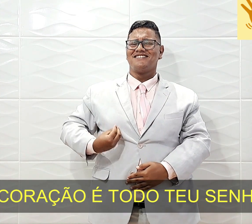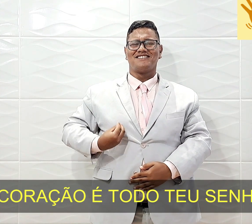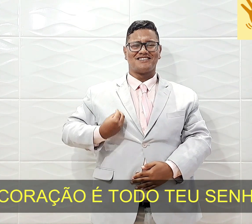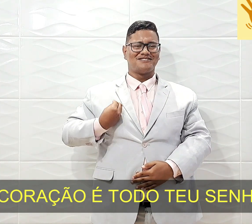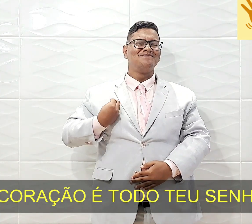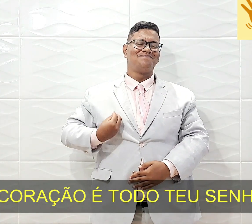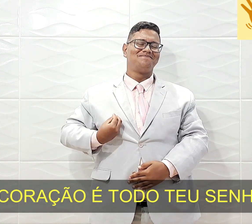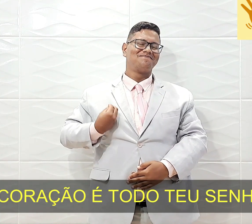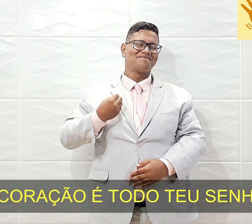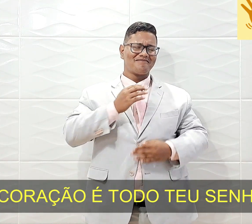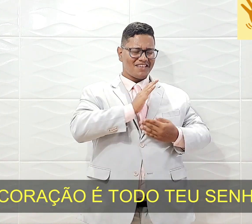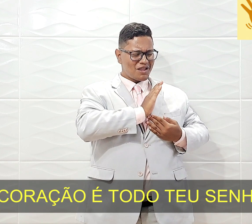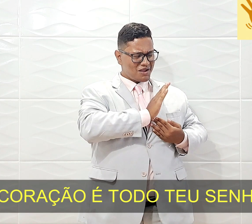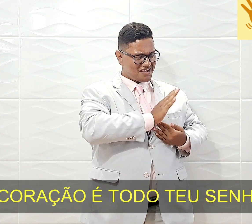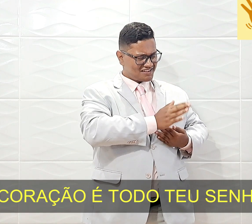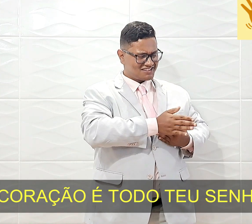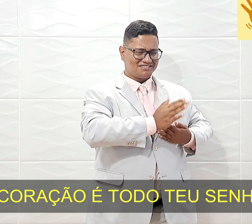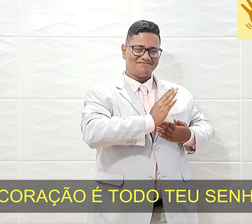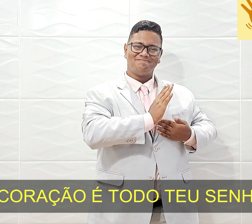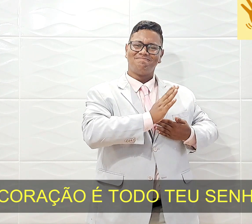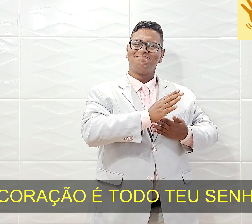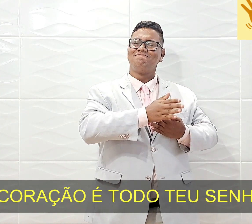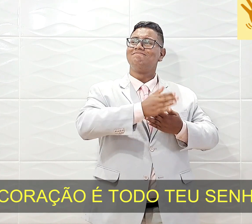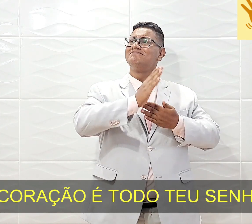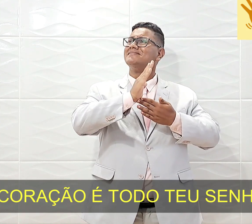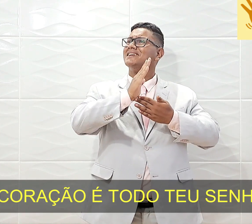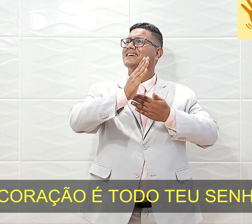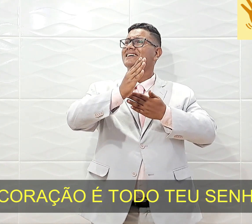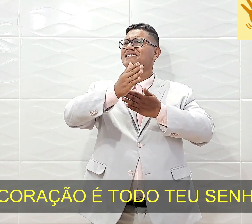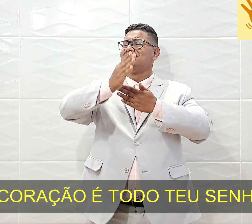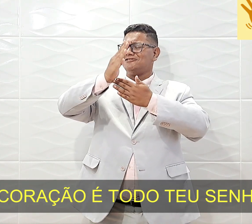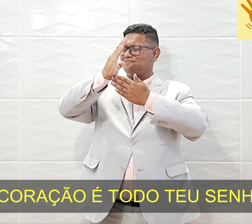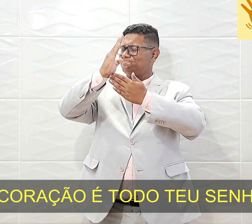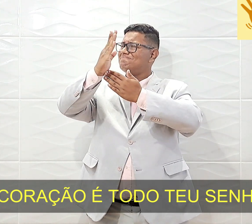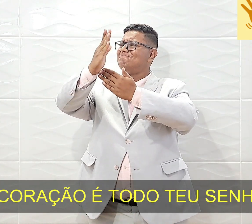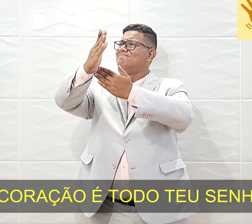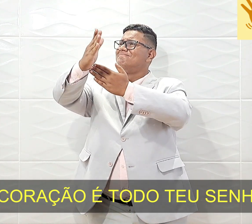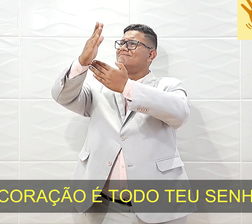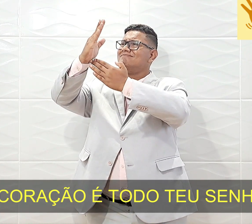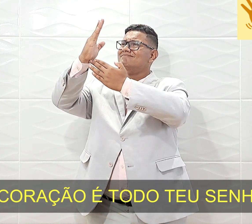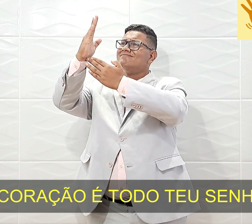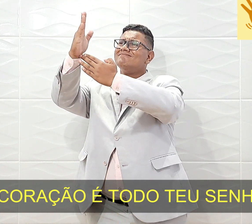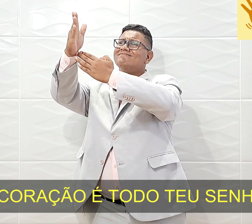Meu coração É todo teu Senhor